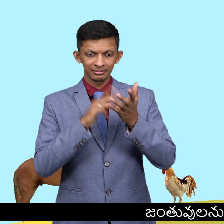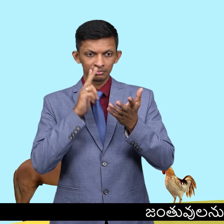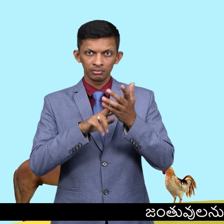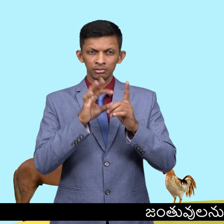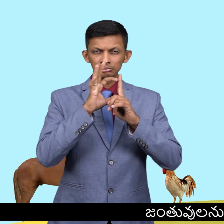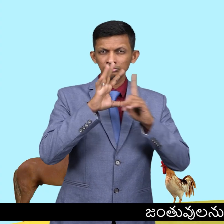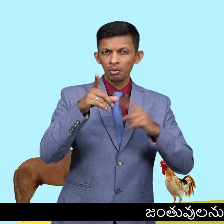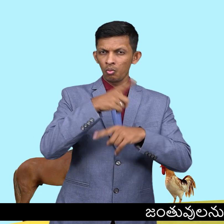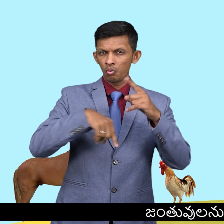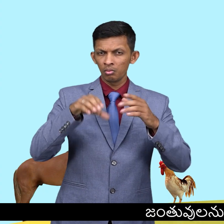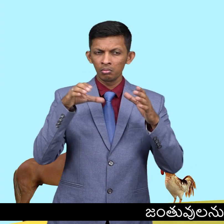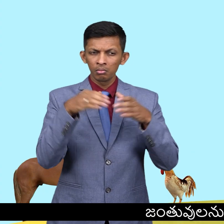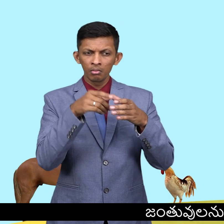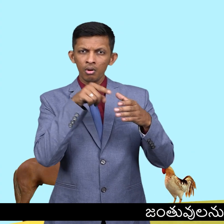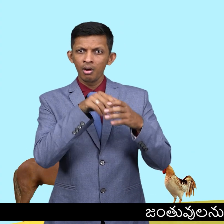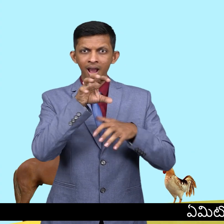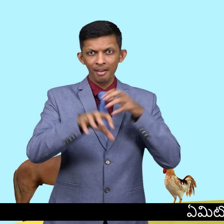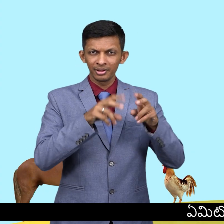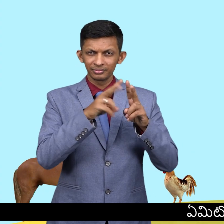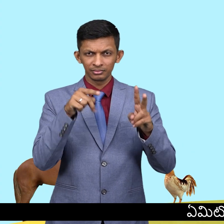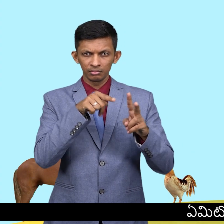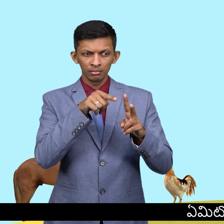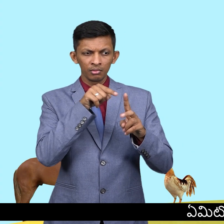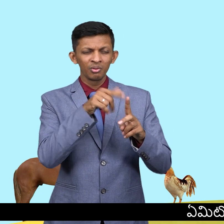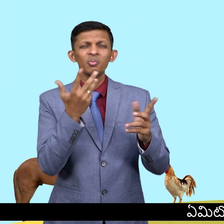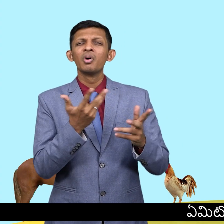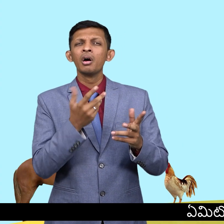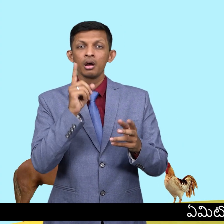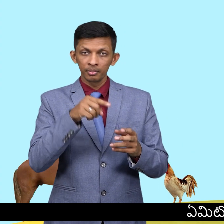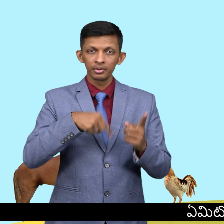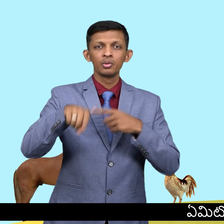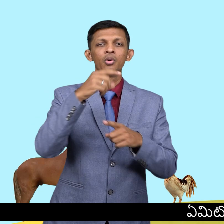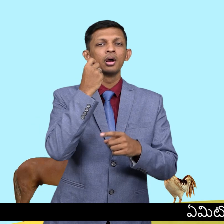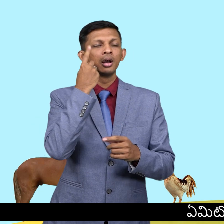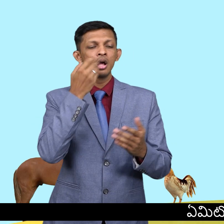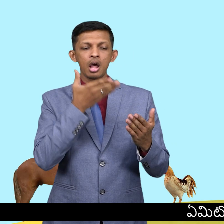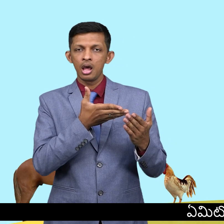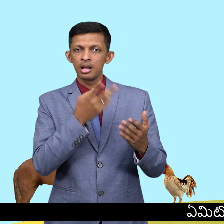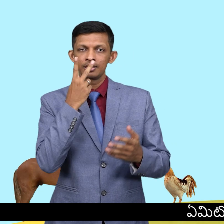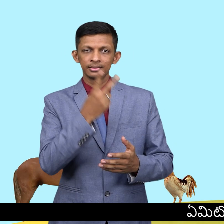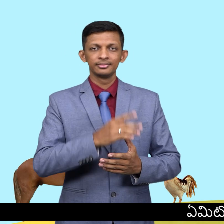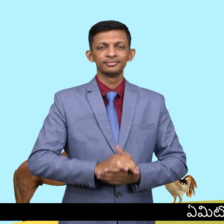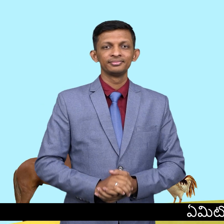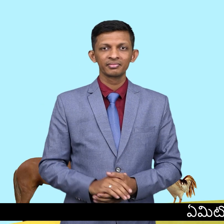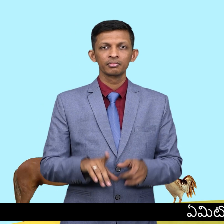జంతువులను మచ్చిక చేసుకోవడం అంటే ఏమిటో అర్థం చేసుకోగలరు.